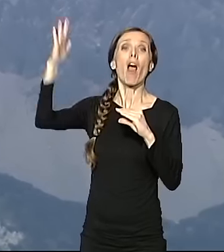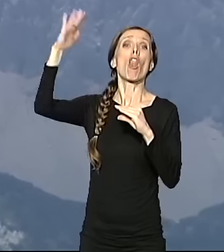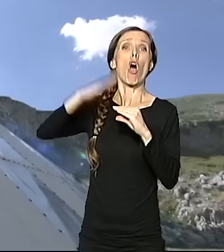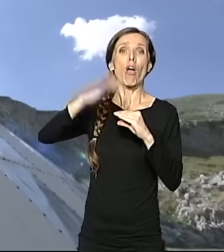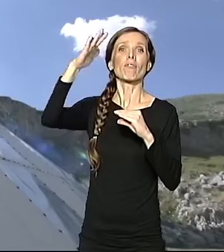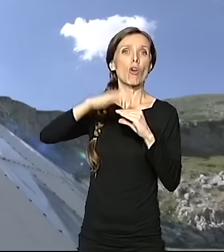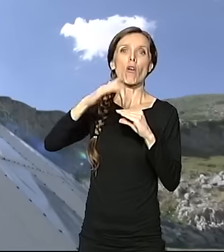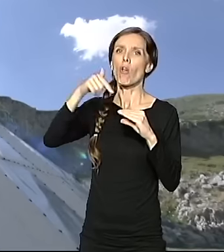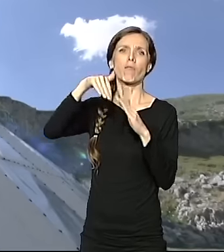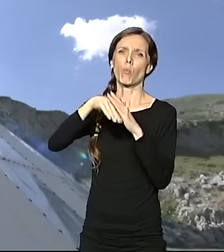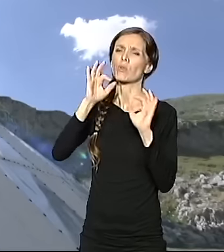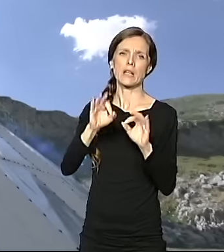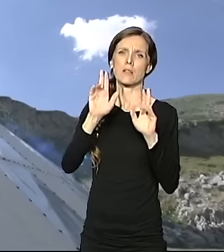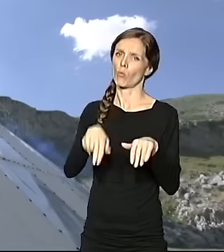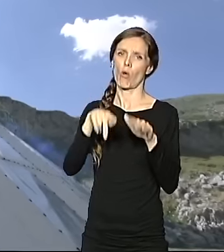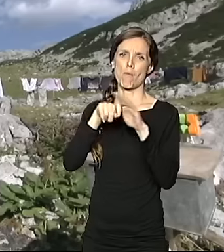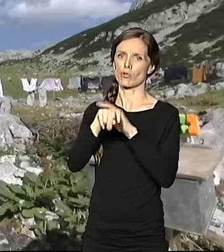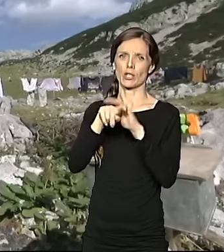Sigurno.